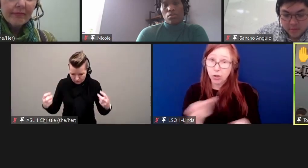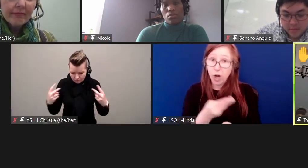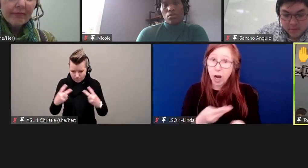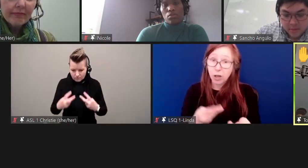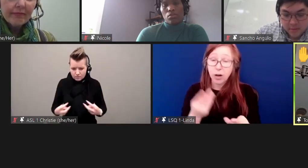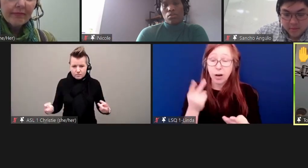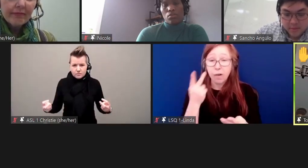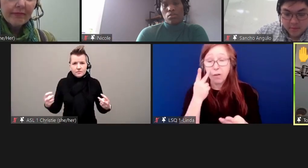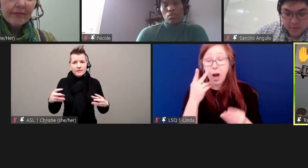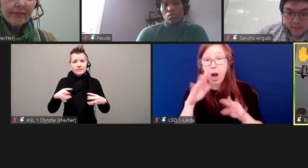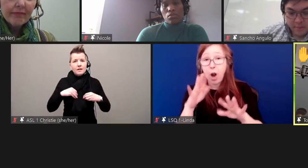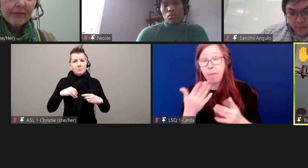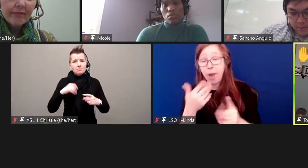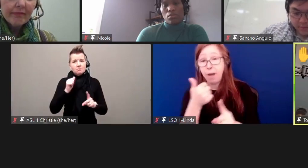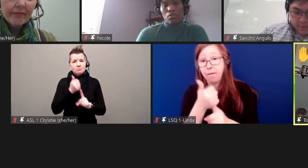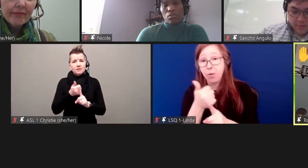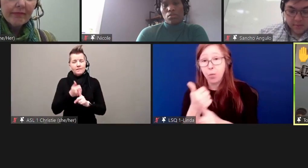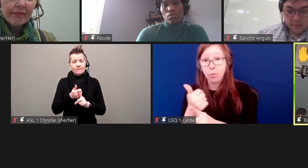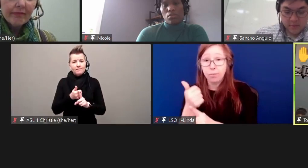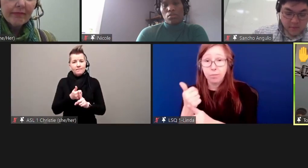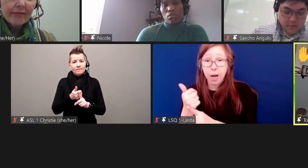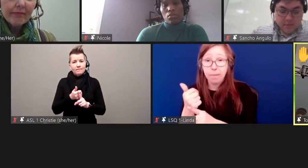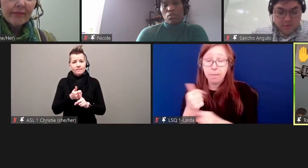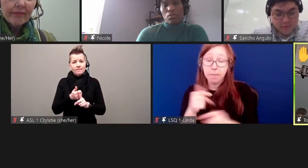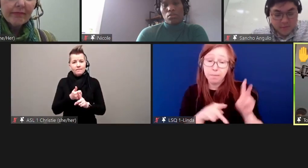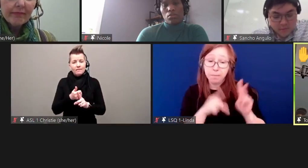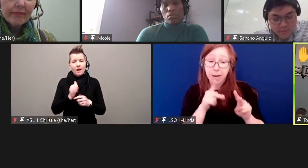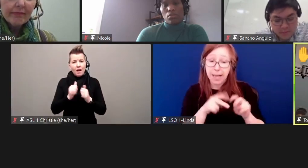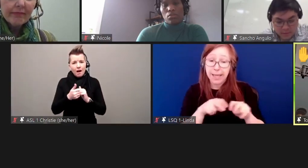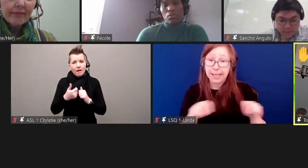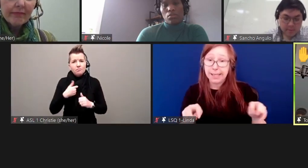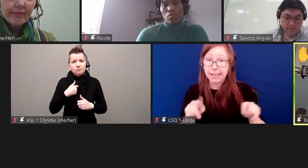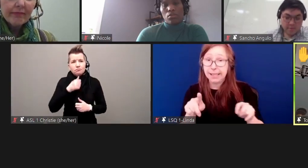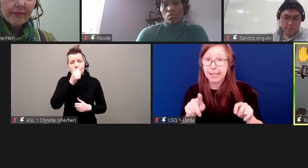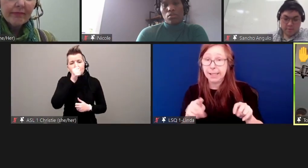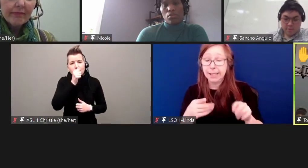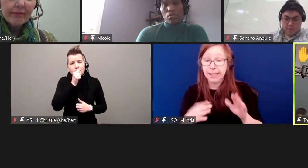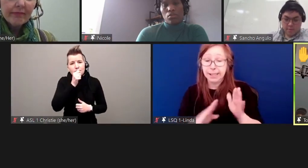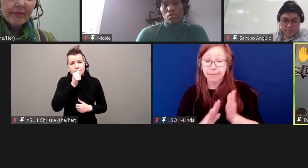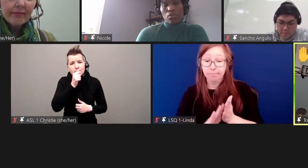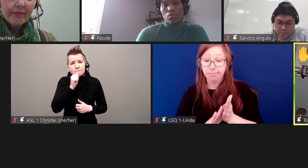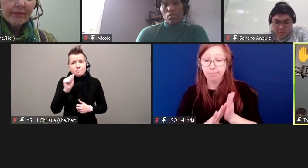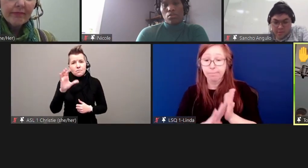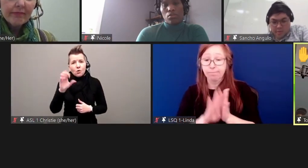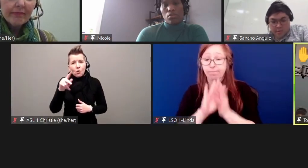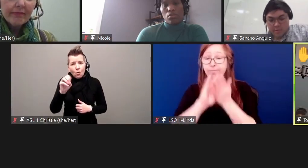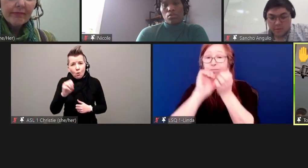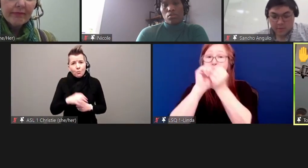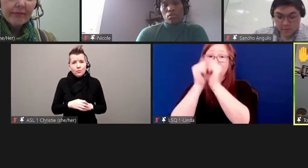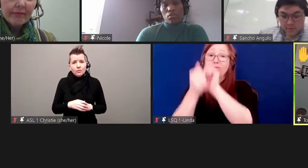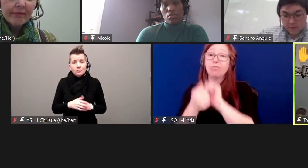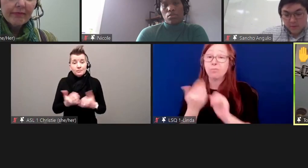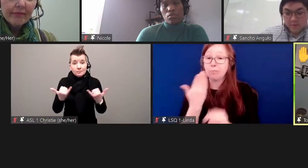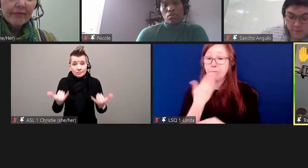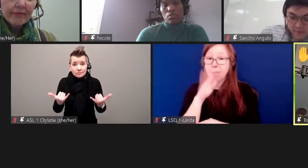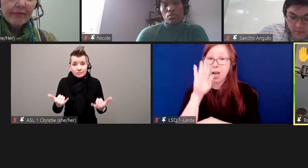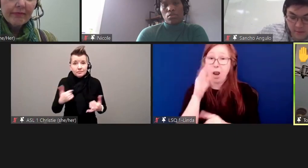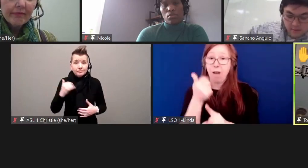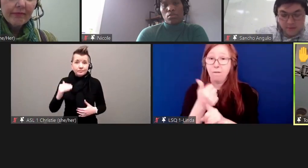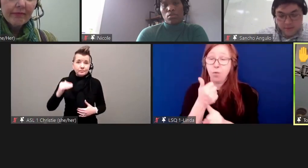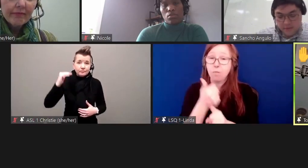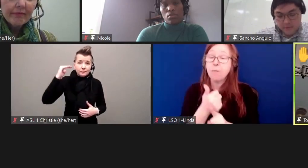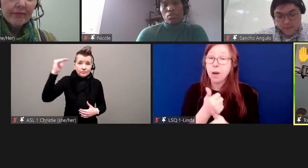comment vous avez, cher panéliste, développé une meilleure version de vous-même. Et comment les